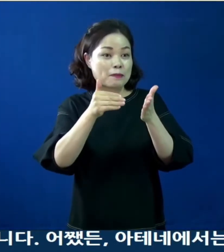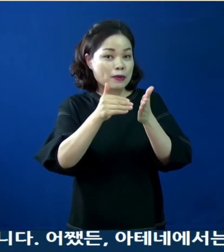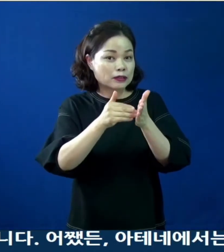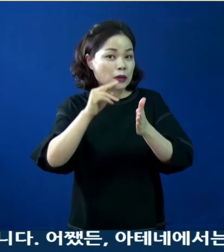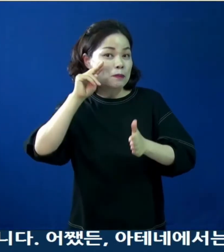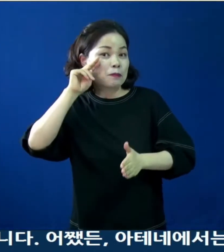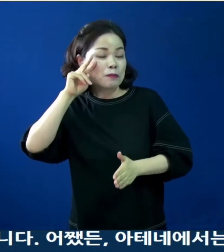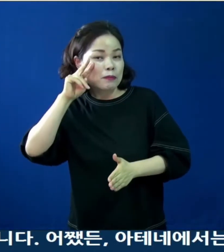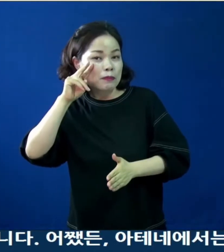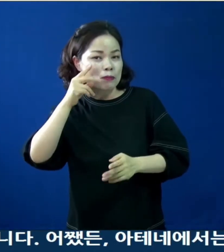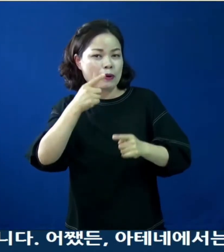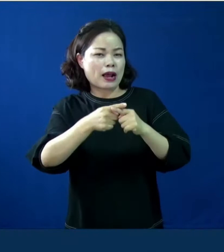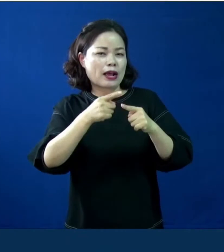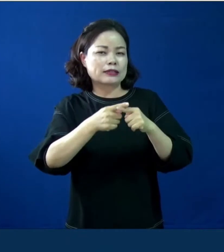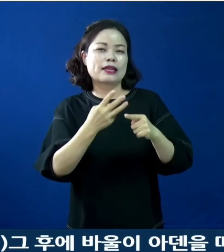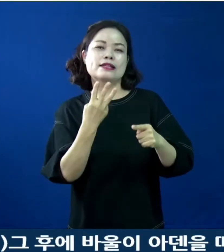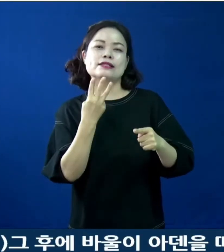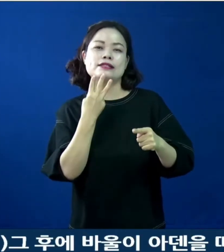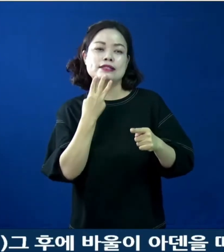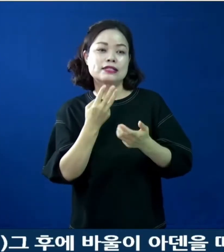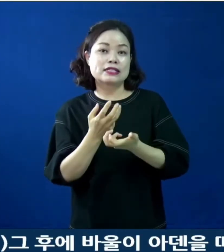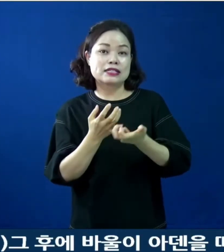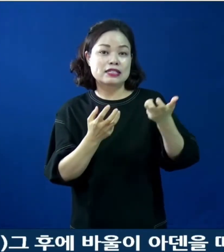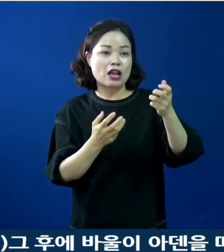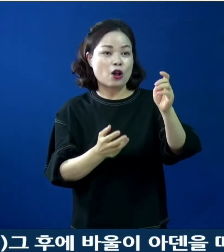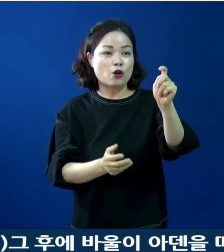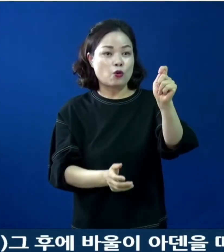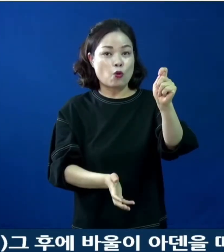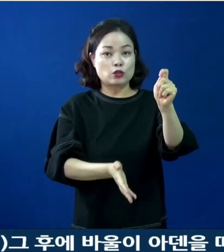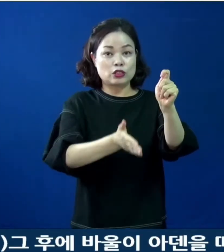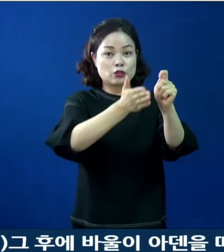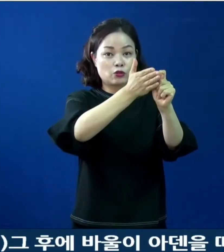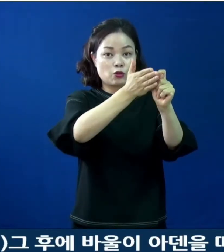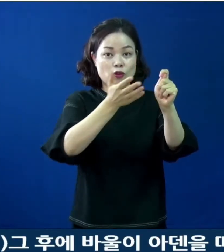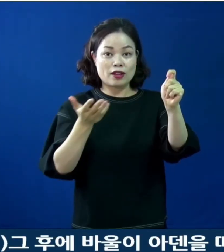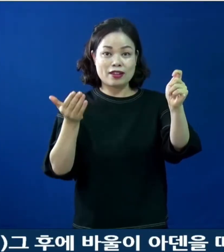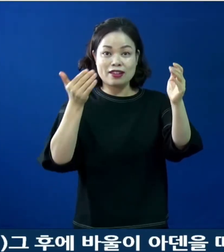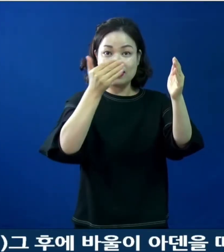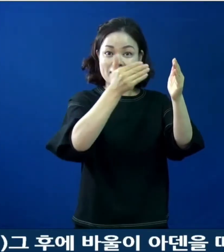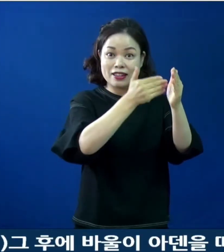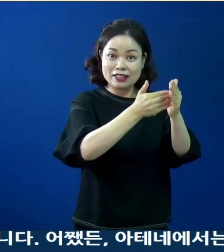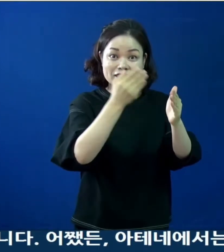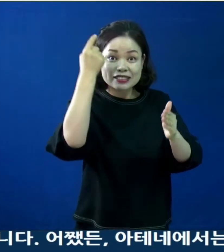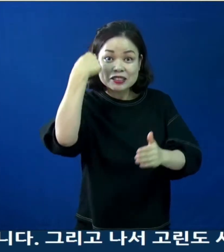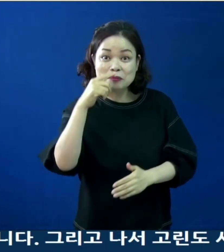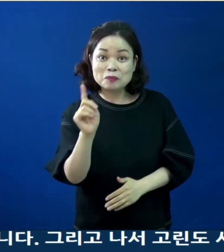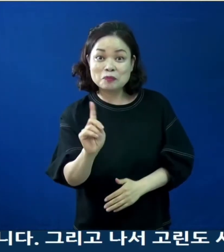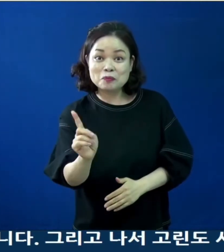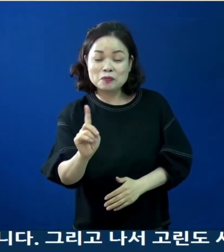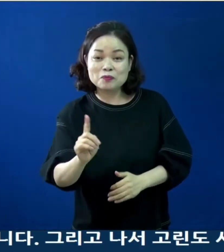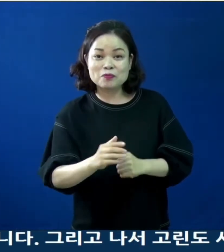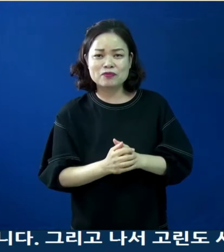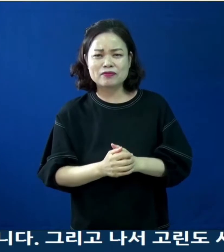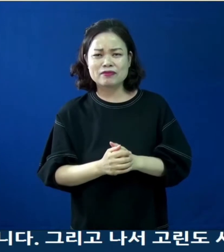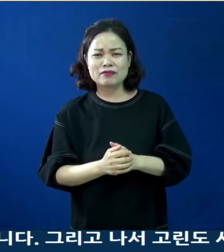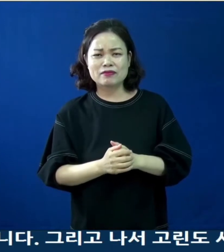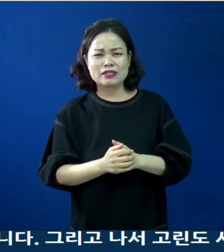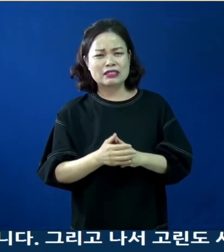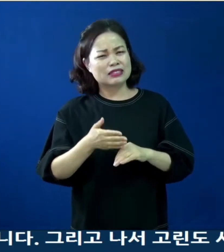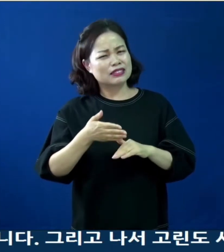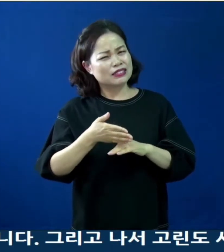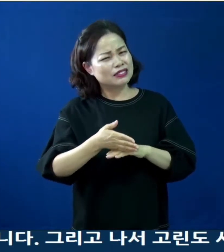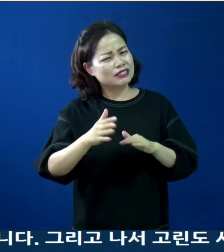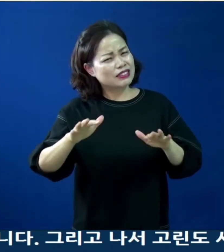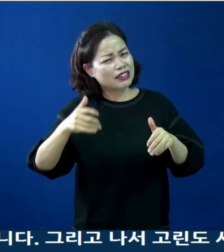바울이 아덴을 떠나 고린도에 이르되. 여러분 느낌이 어떠세요? 좀 늦가을 느낌이